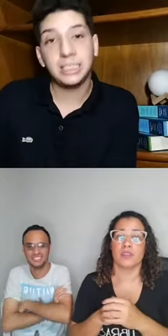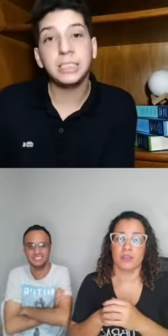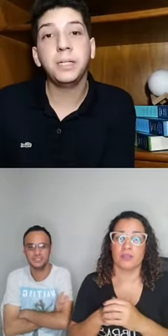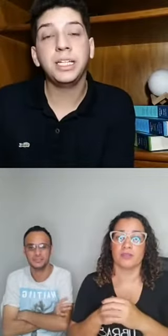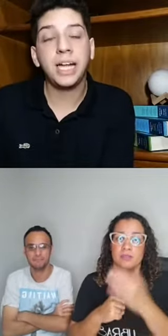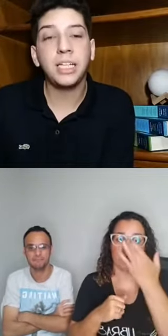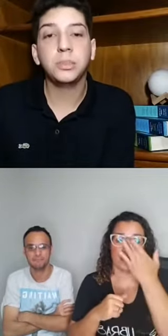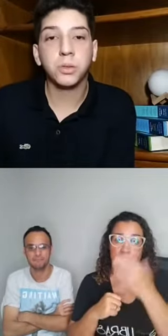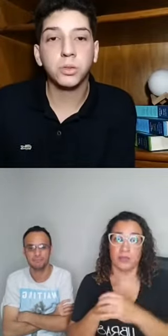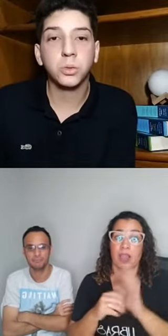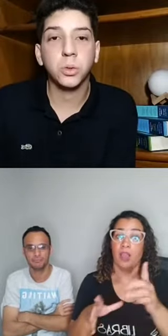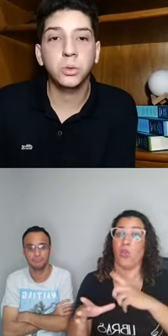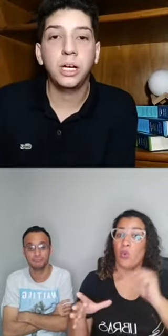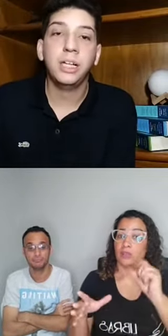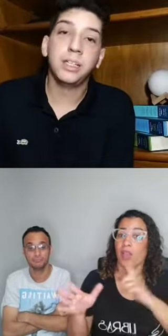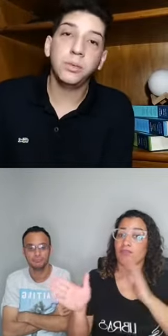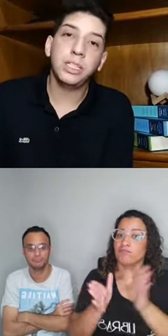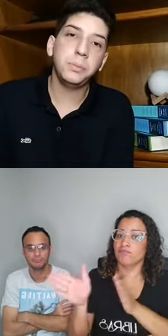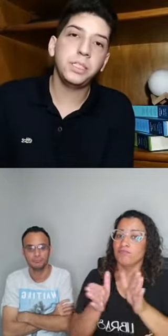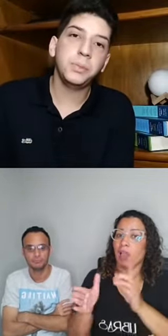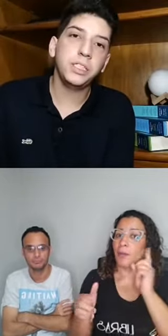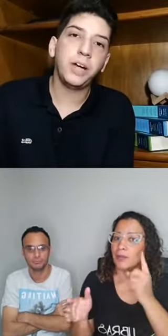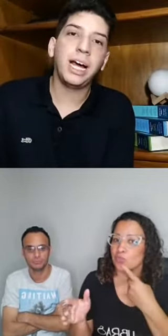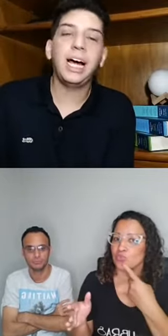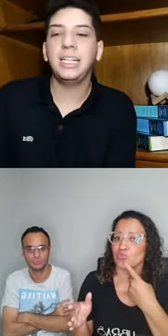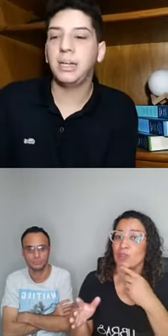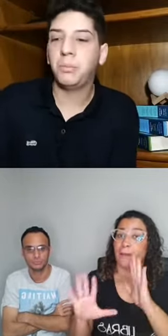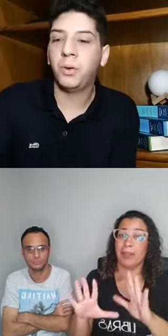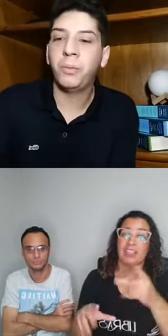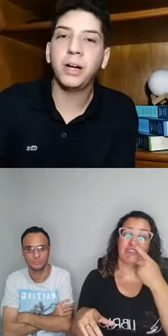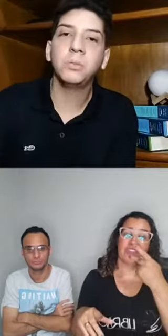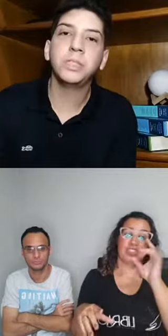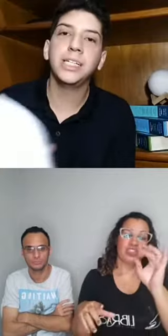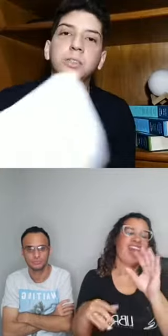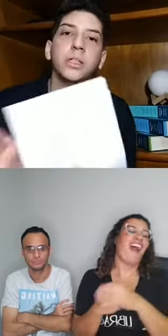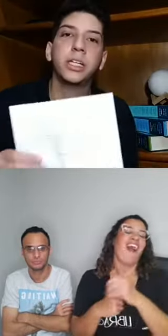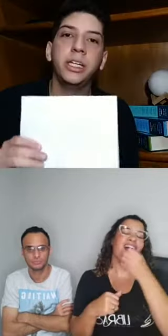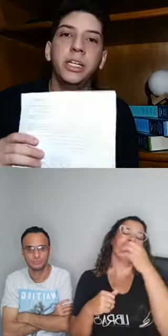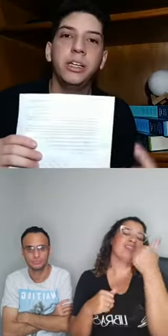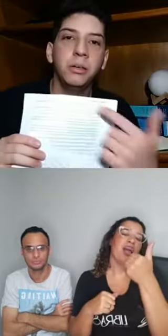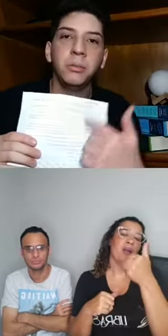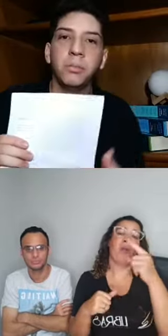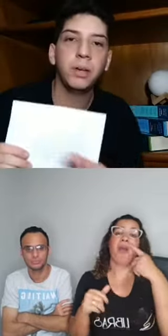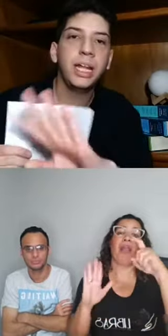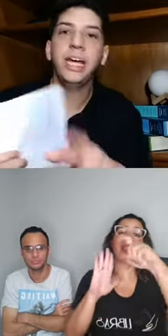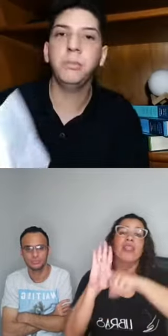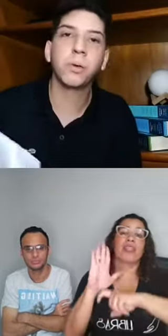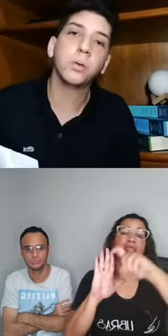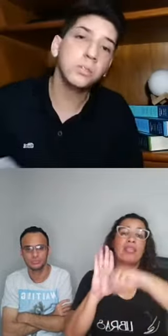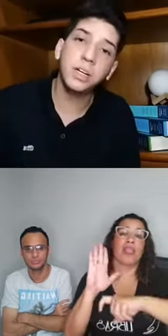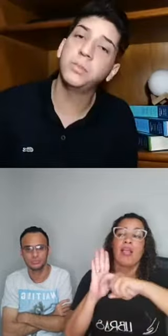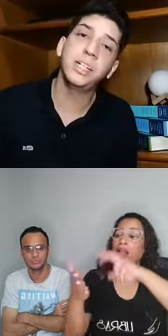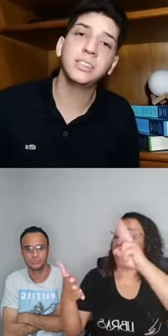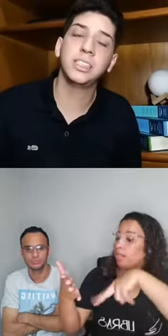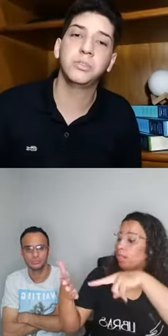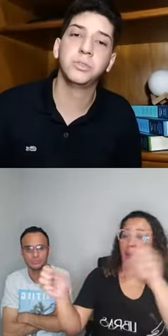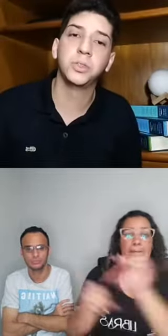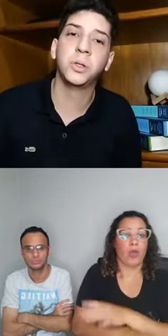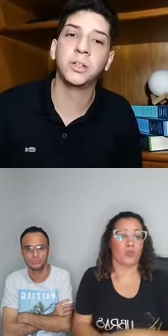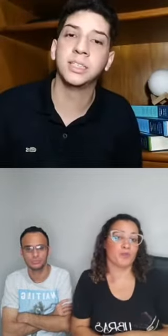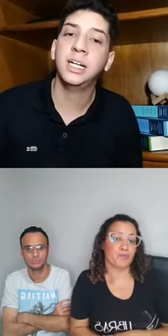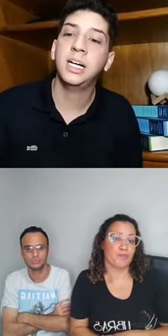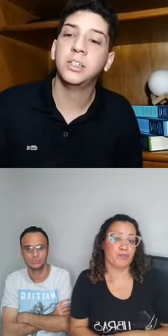a acessibilidade para o surdo. Então não é simplesmente falar, ah, tá bom, pega um texto aqui, lê e pronto. Não, não é assim